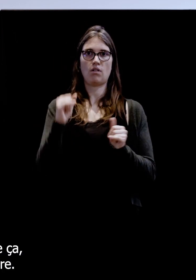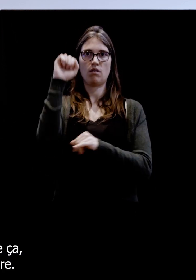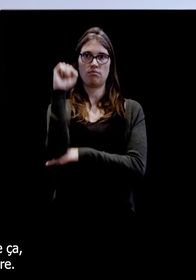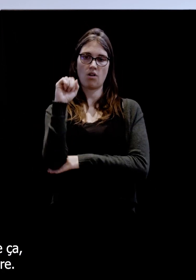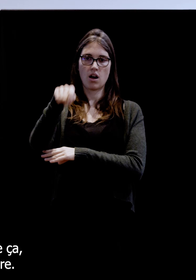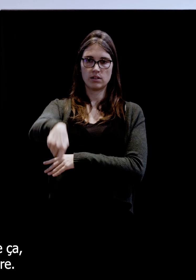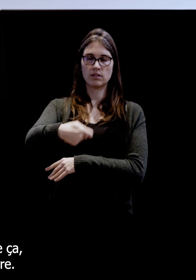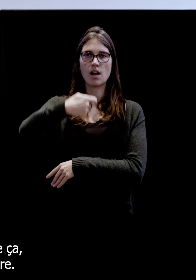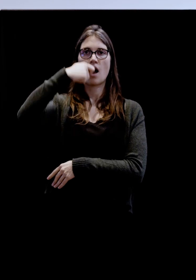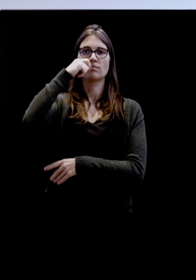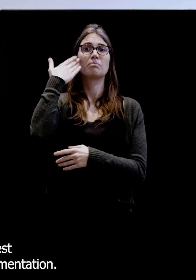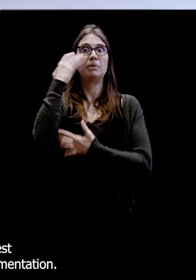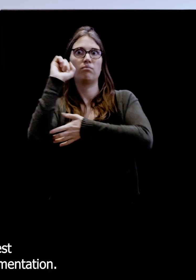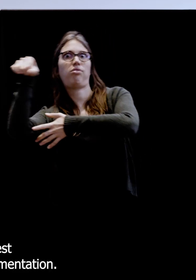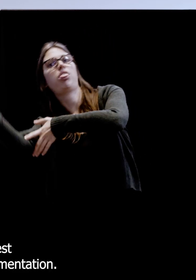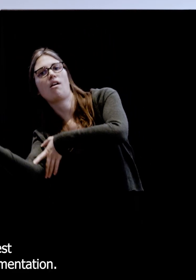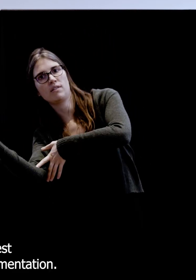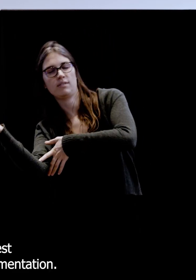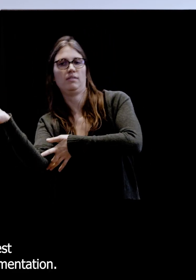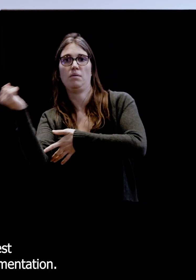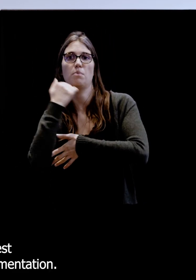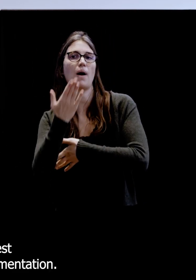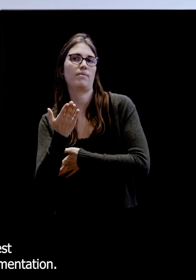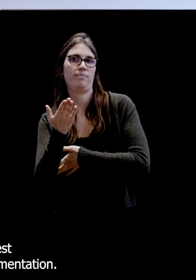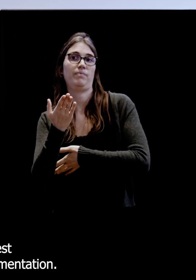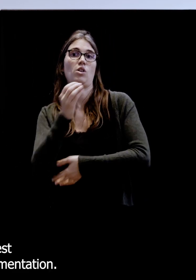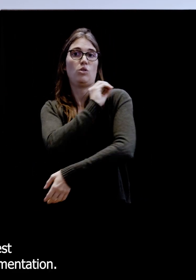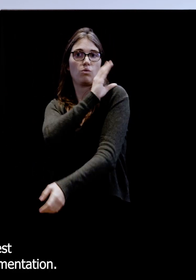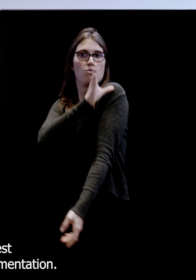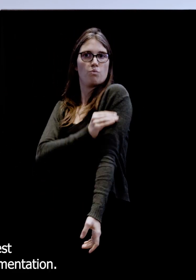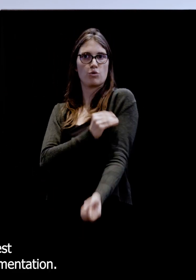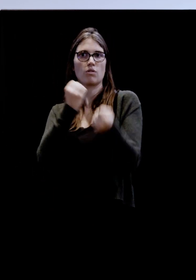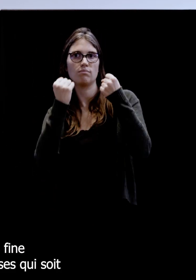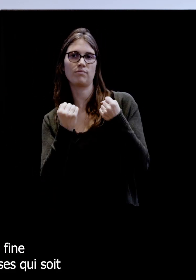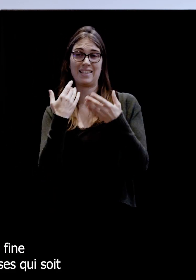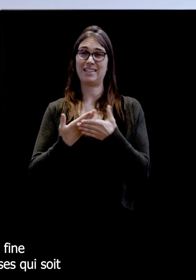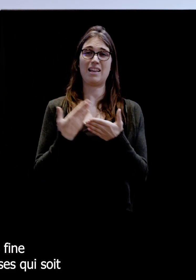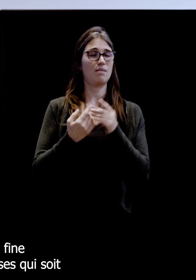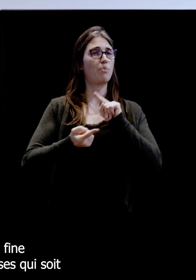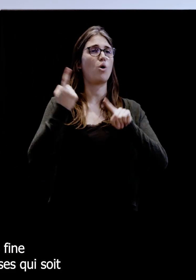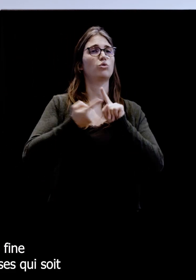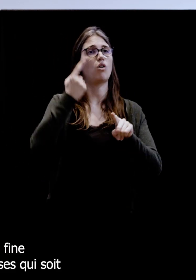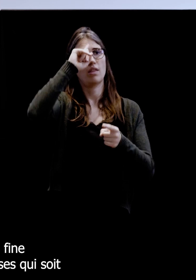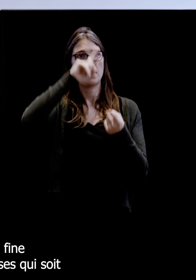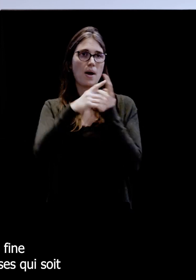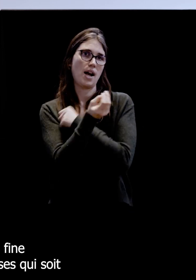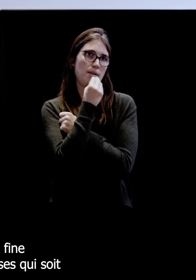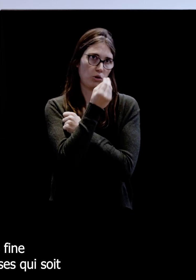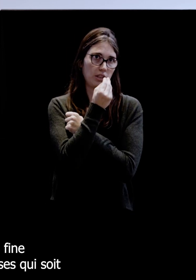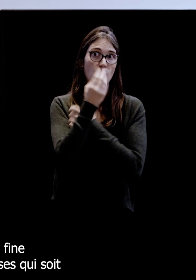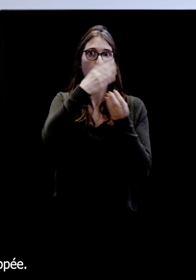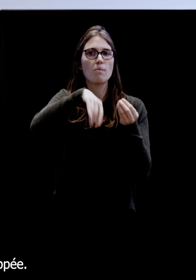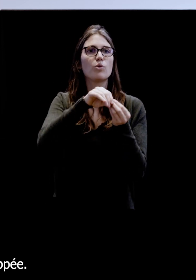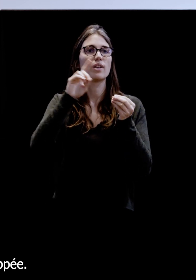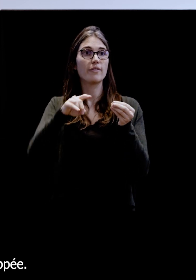comme ça ne va pas le faire. Donc, le tonus, c'est super important pour l'alimentation. Il faut une motricité fine pour aller attraper les